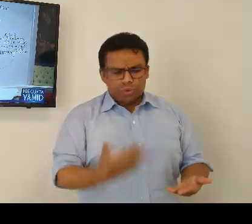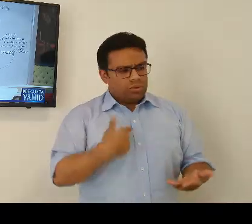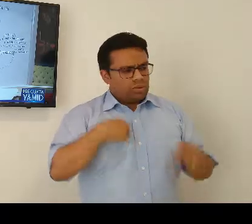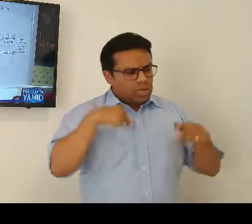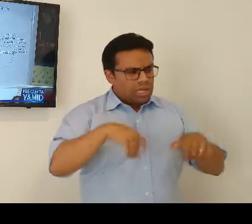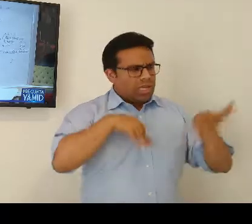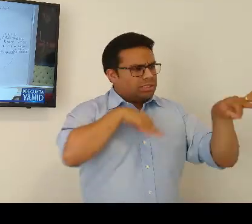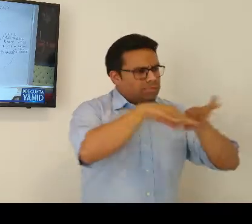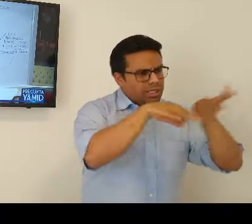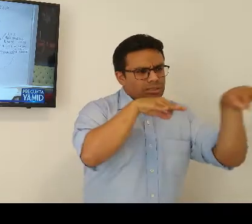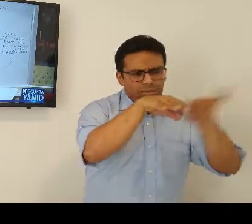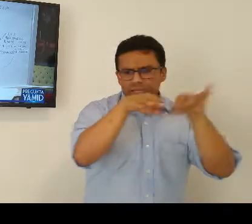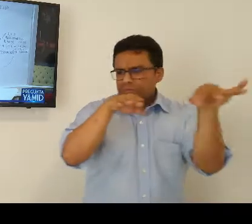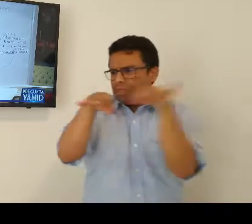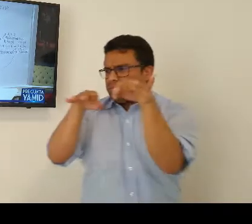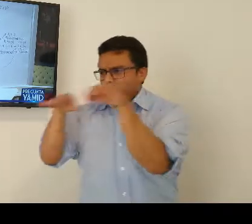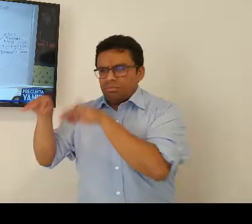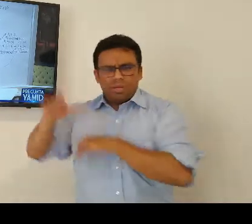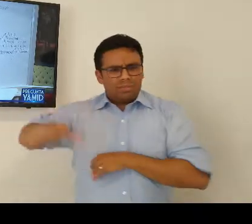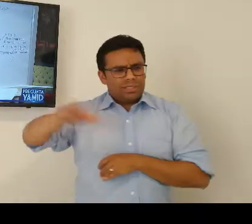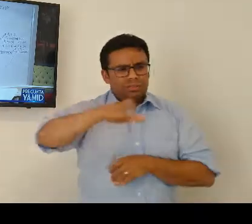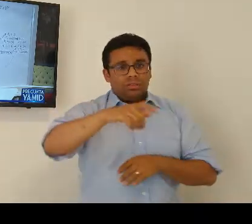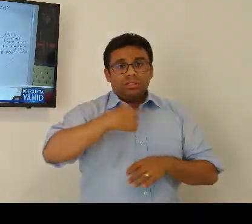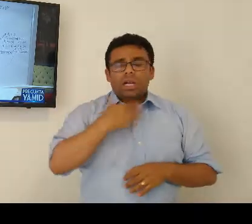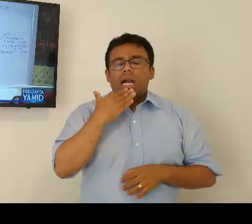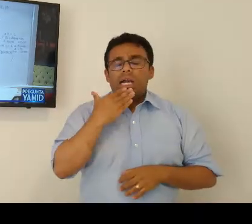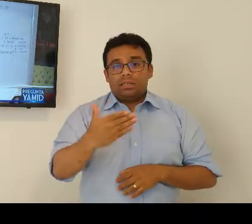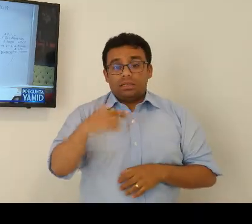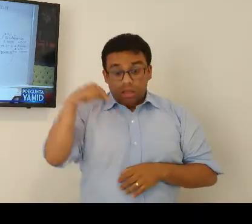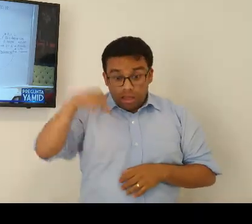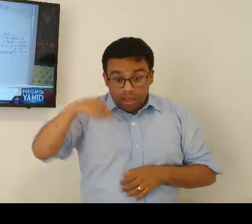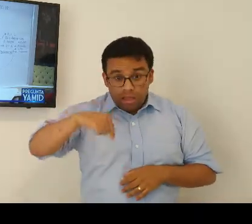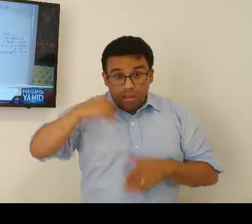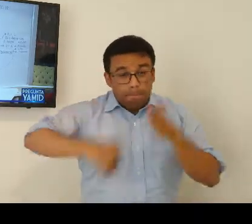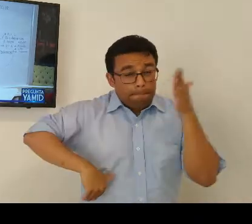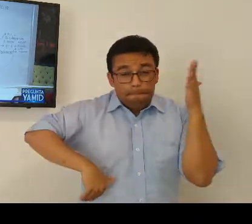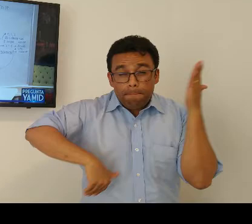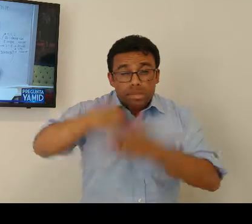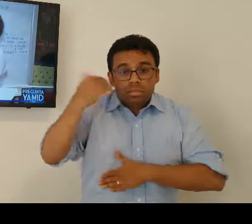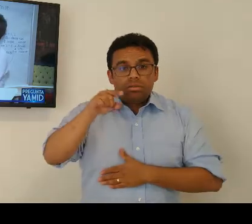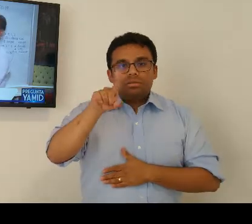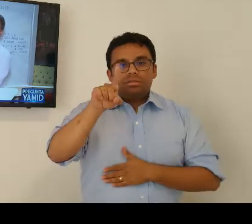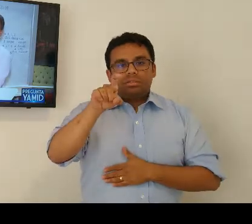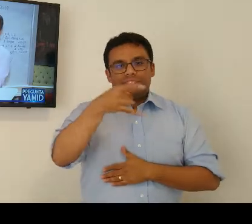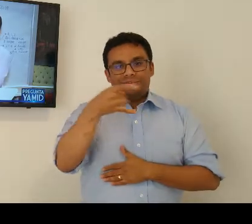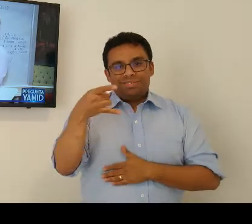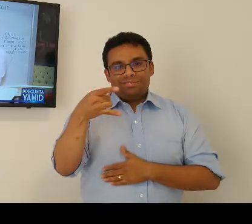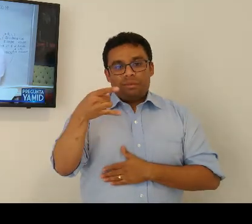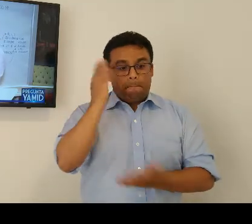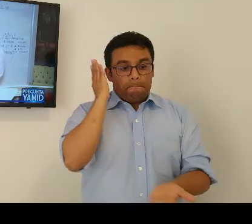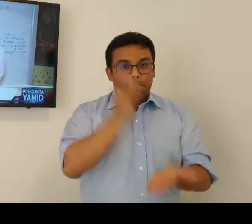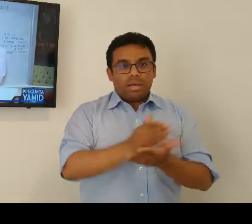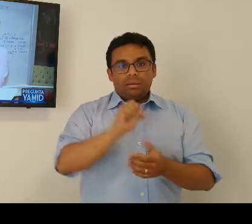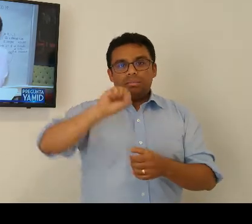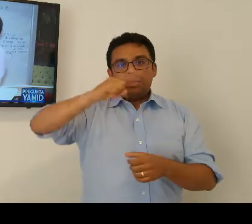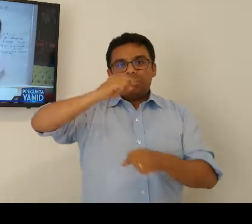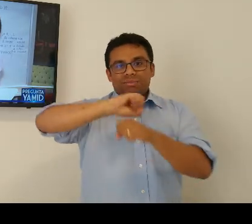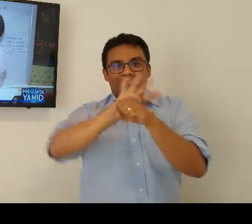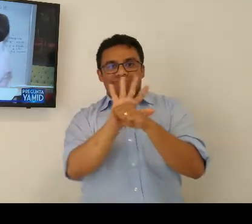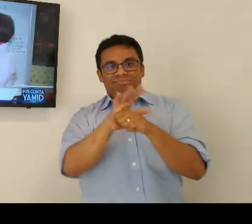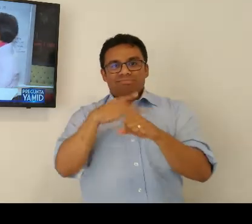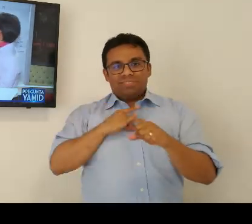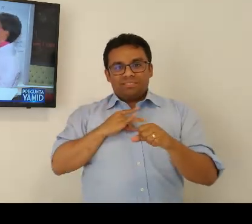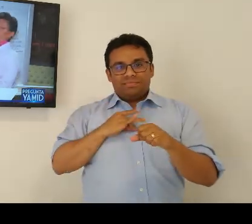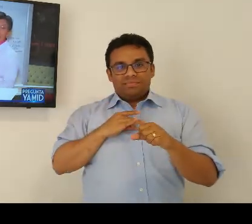la ciudadanía, yo le agradezco. Esta historia empezó el 6 de marzo, Yamid. El 6 de marzo tuvimos el primer caso.